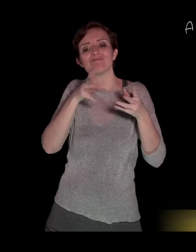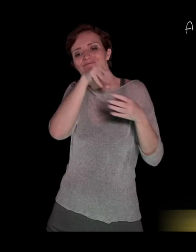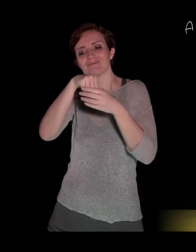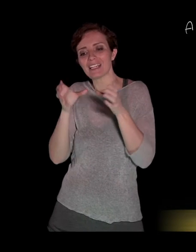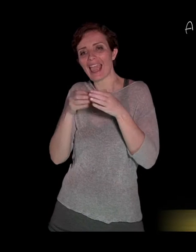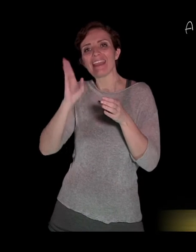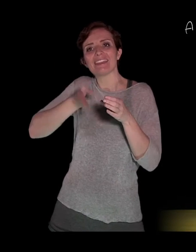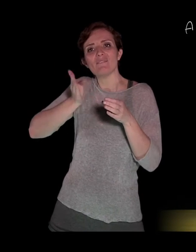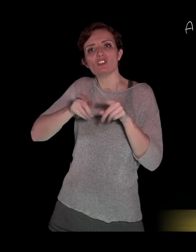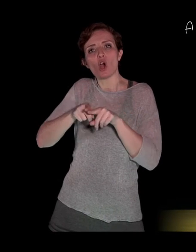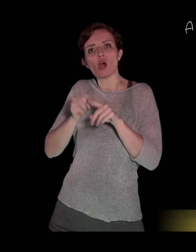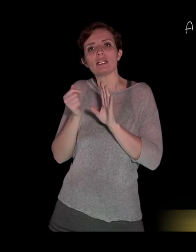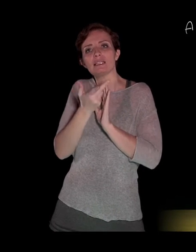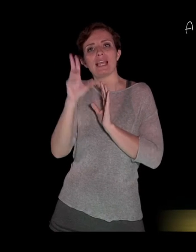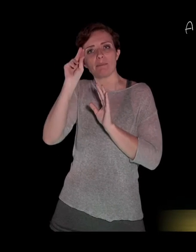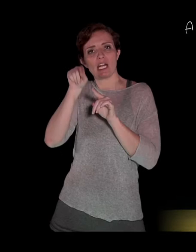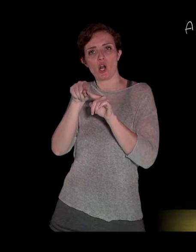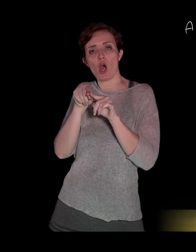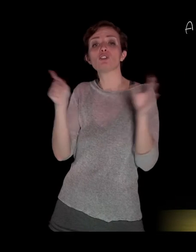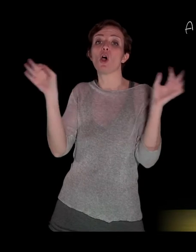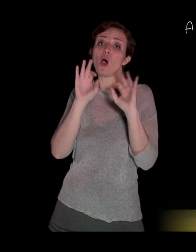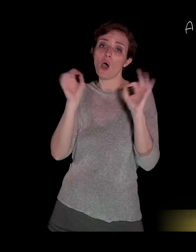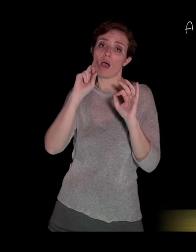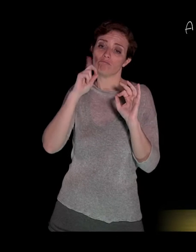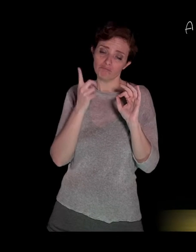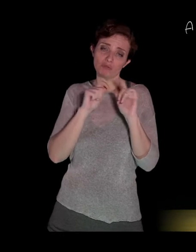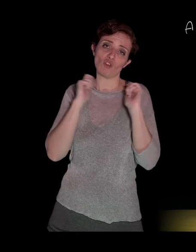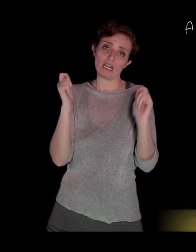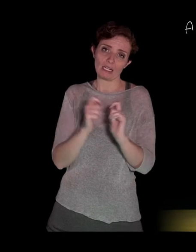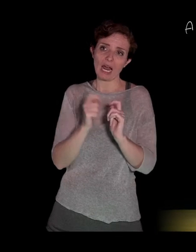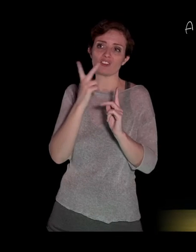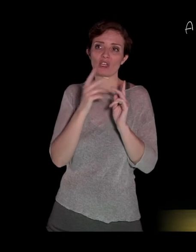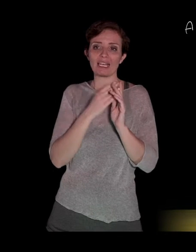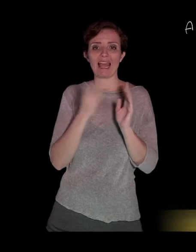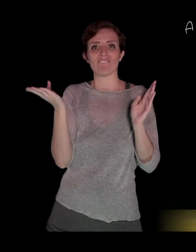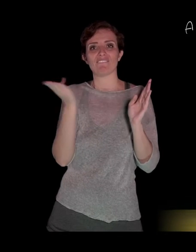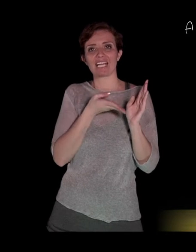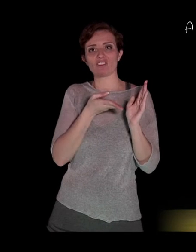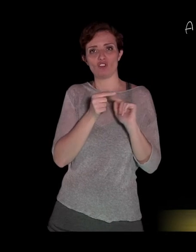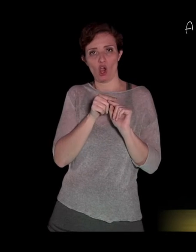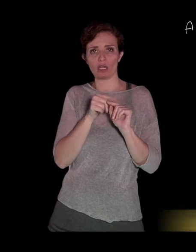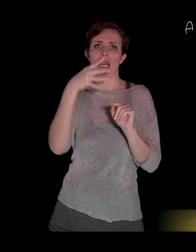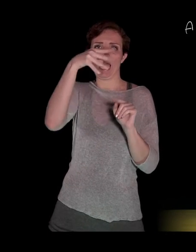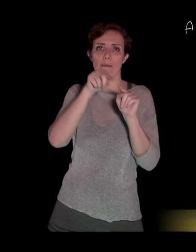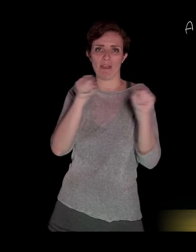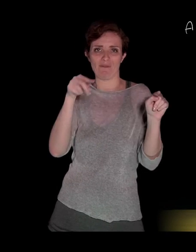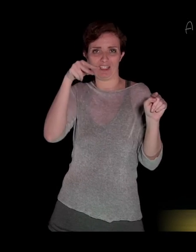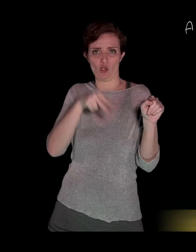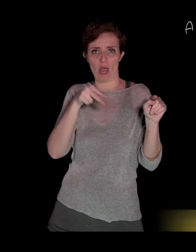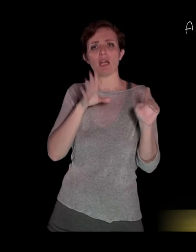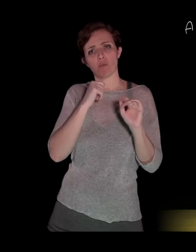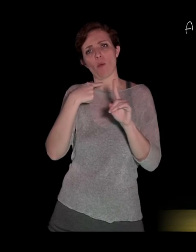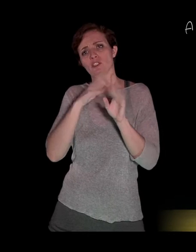linea generale tra le frazioni m FR n sia positive che negative in cui